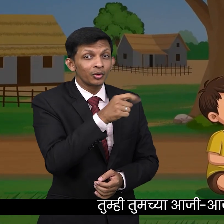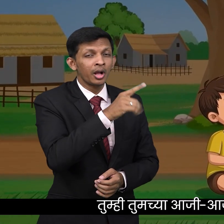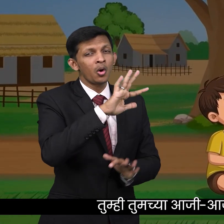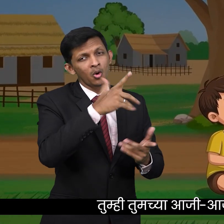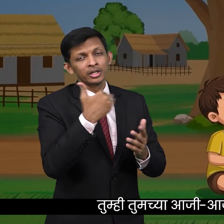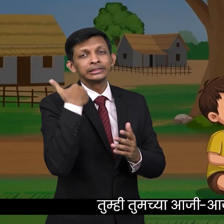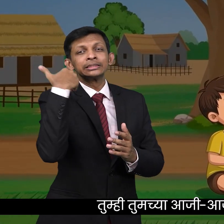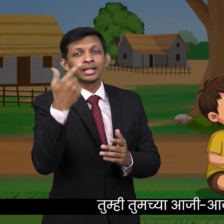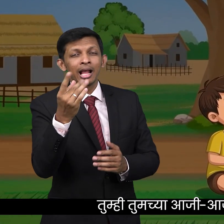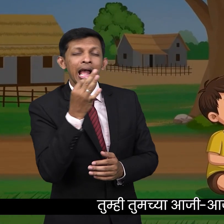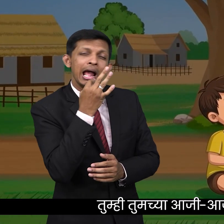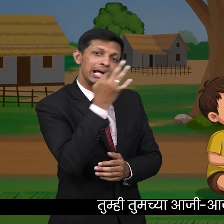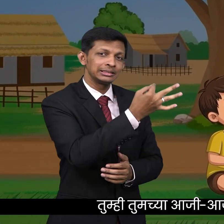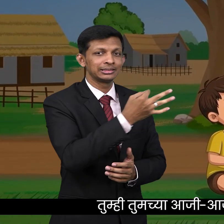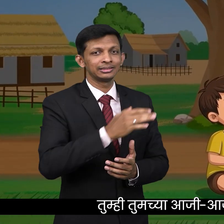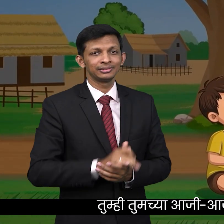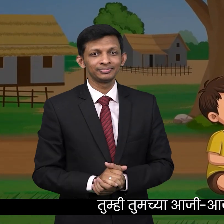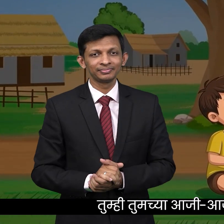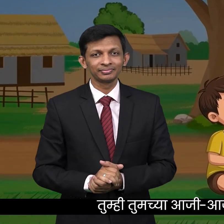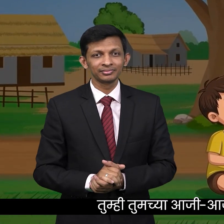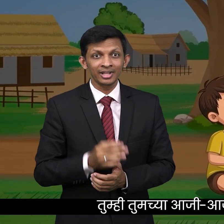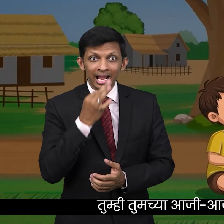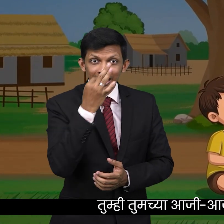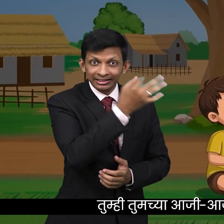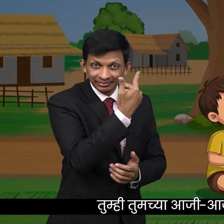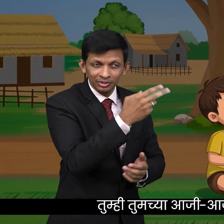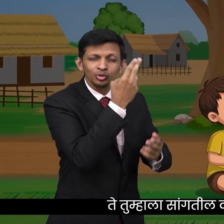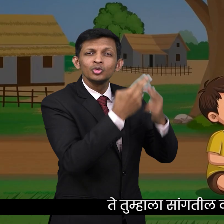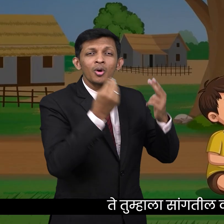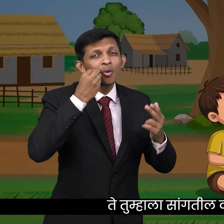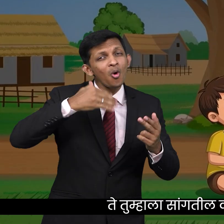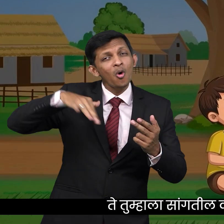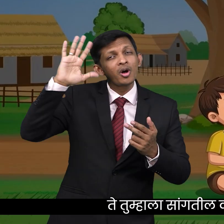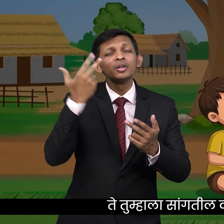आजी आजोबांना किंवा मोठ्यांना विचारू